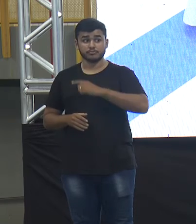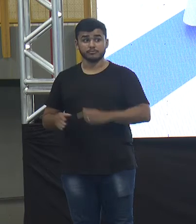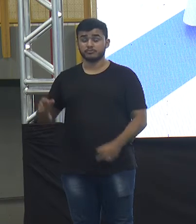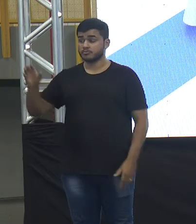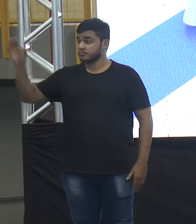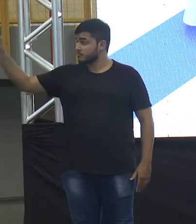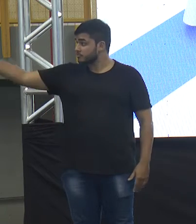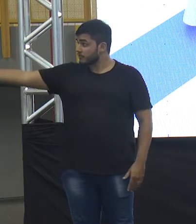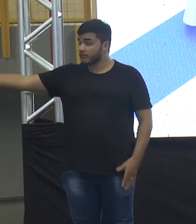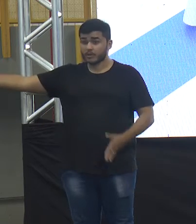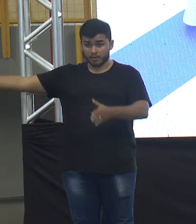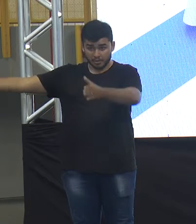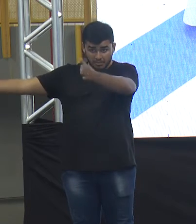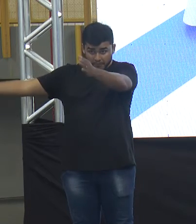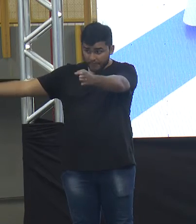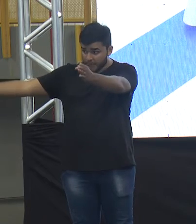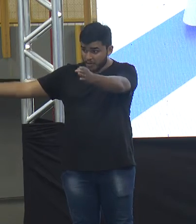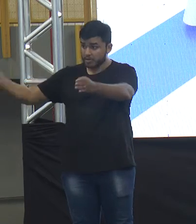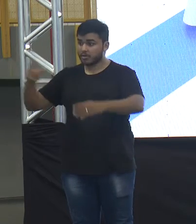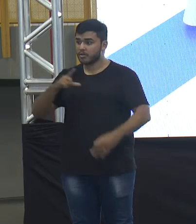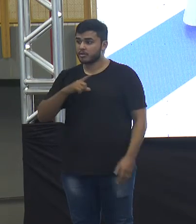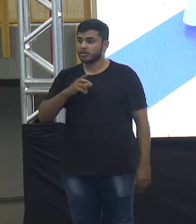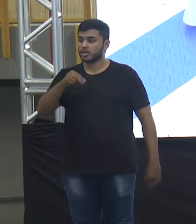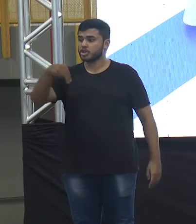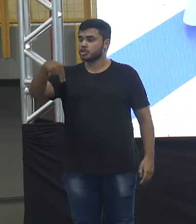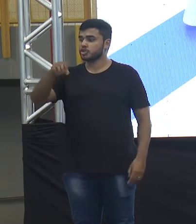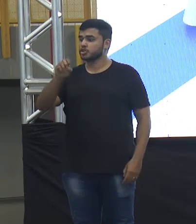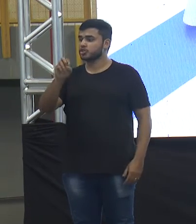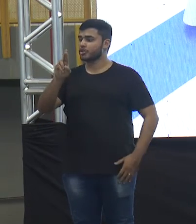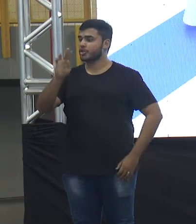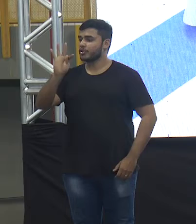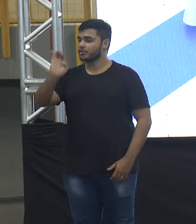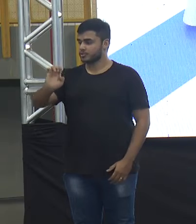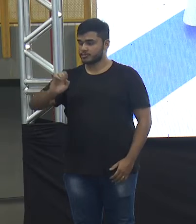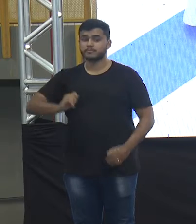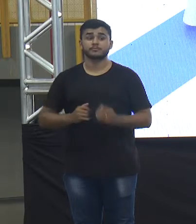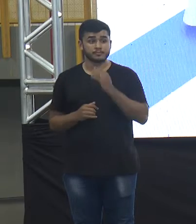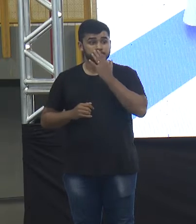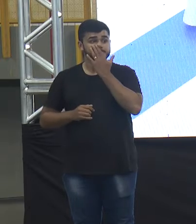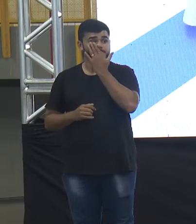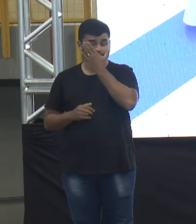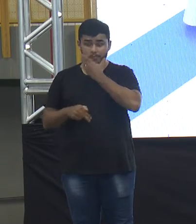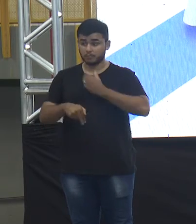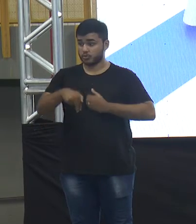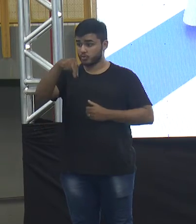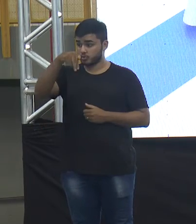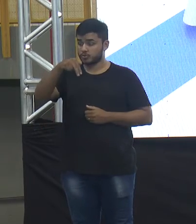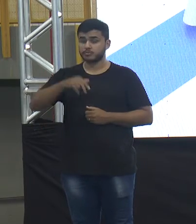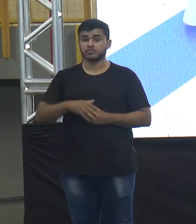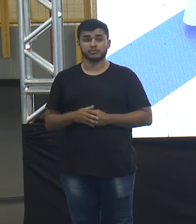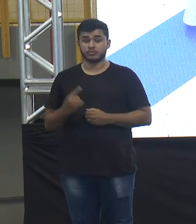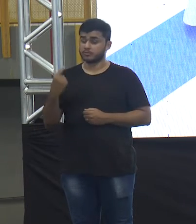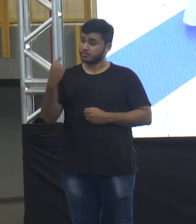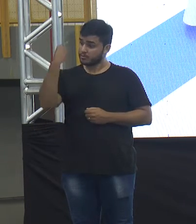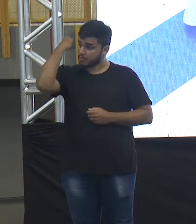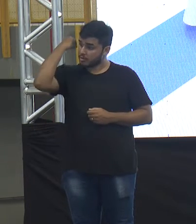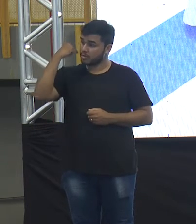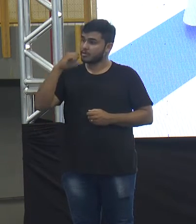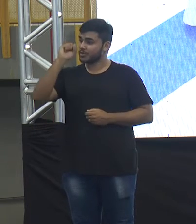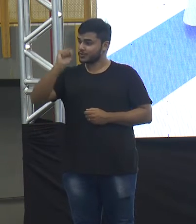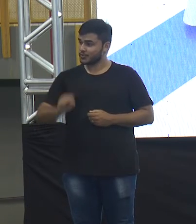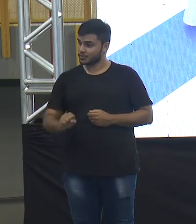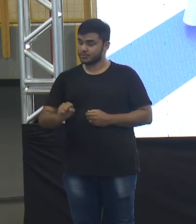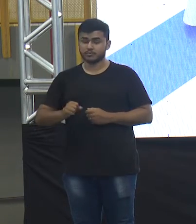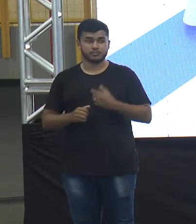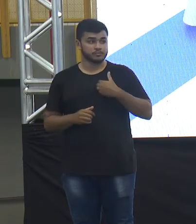tua frente sempre você vai se deparar com o norte. Atrás, sul. E do outro